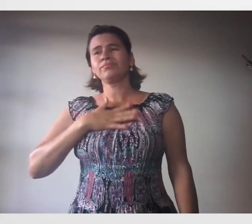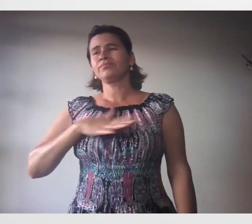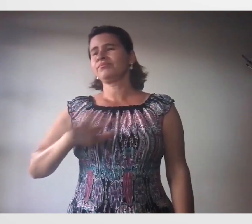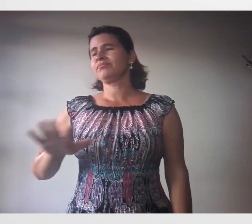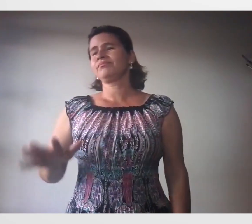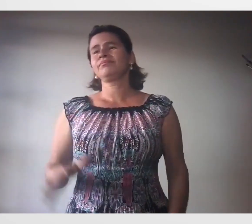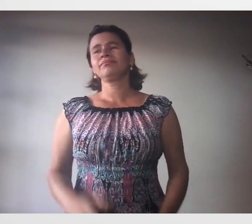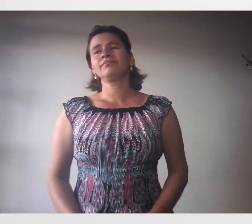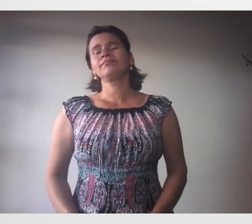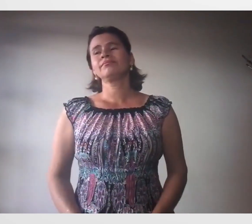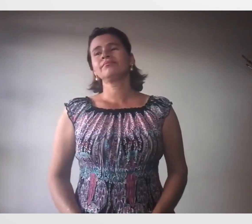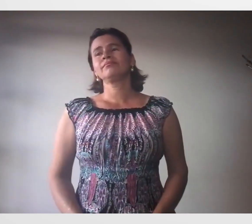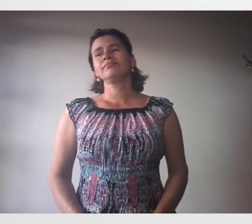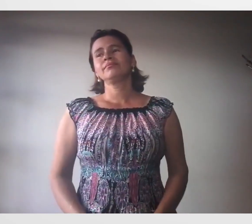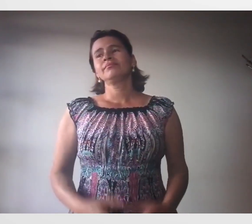causa disso.